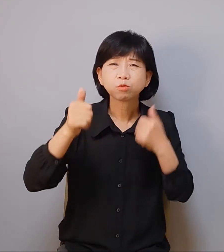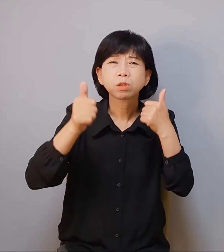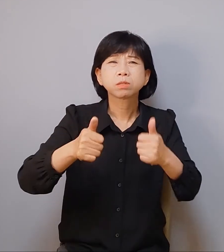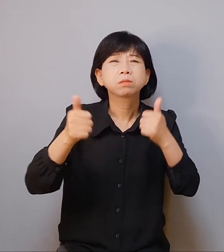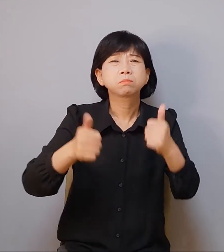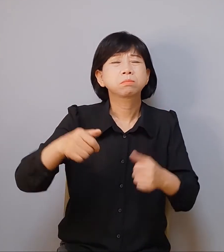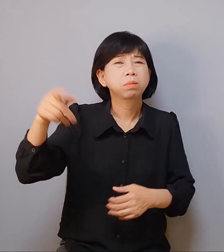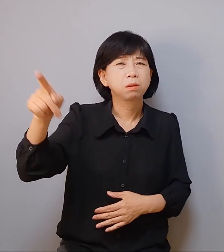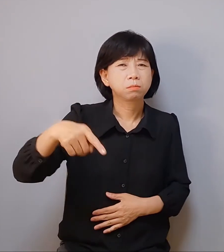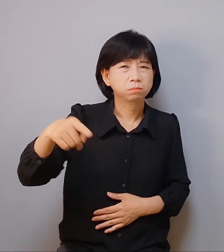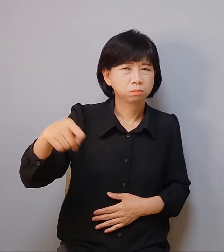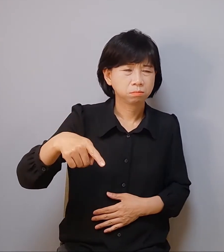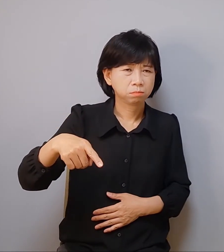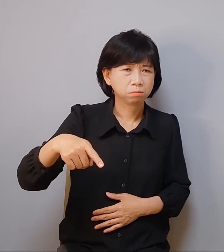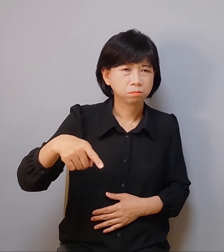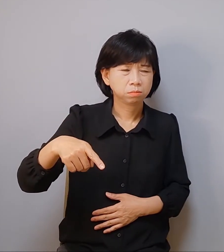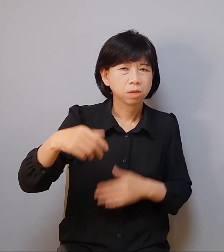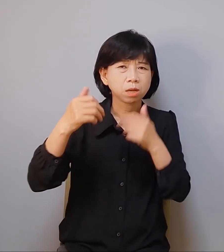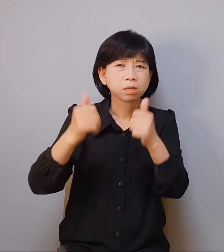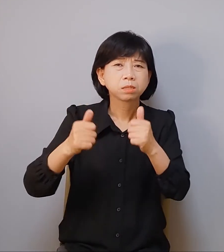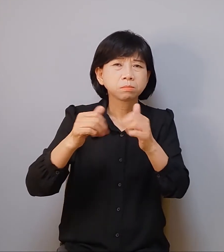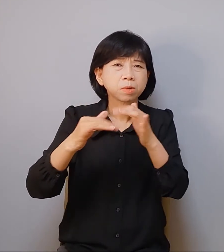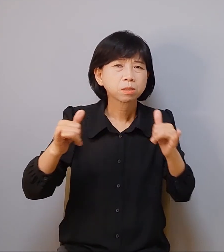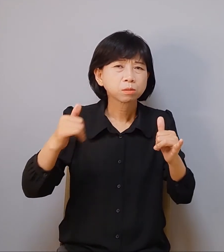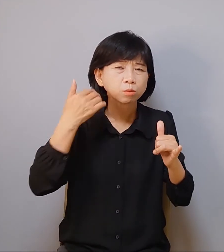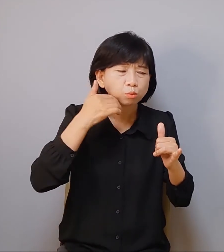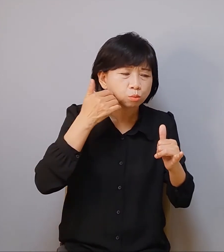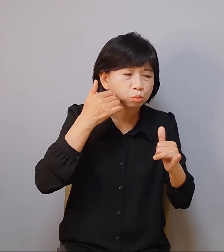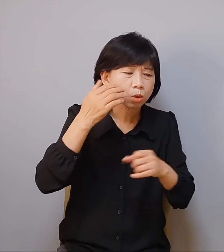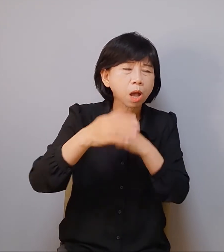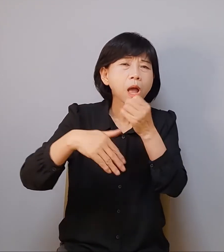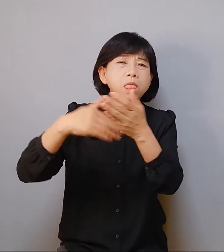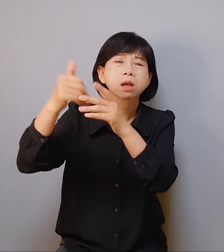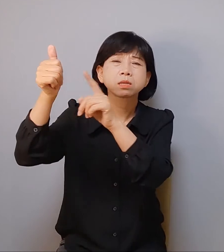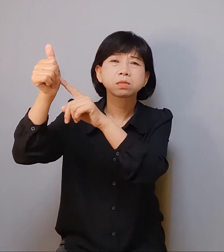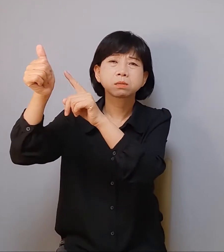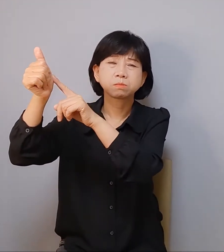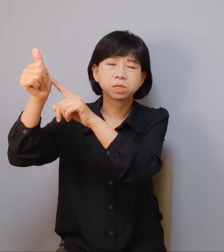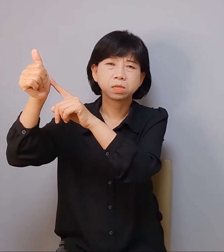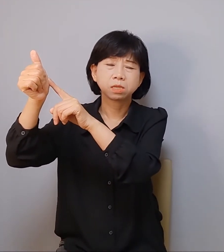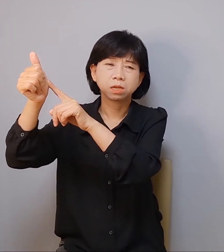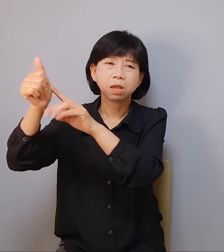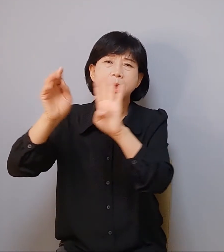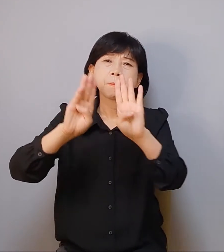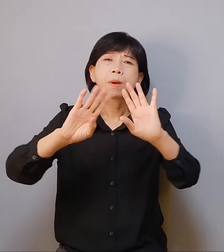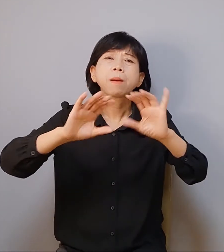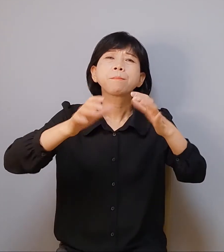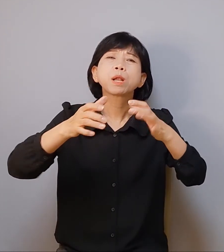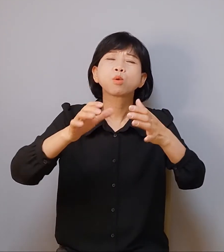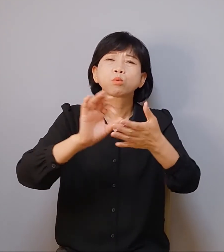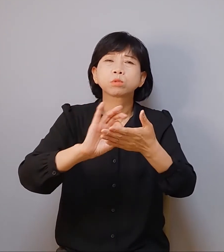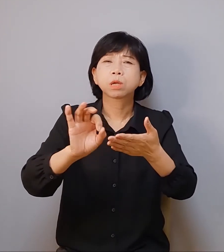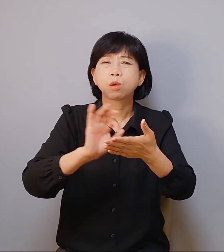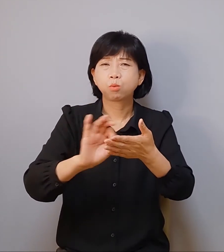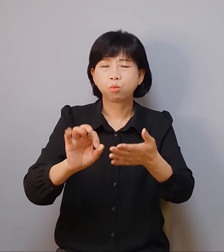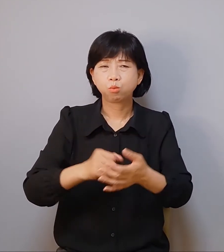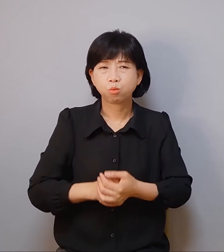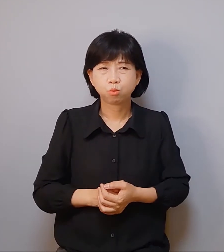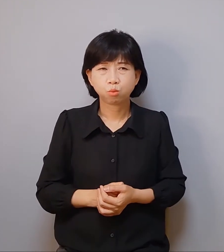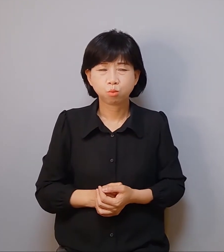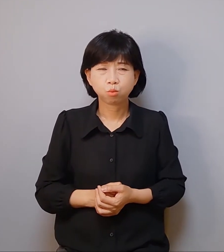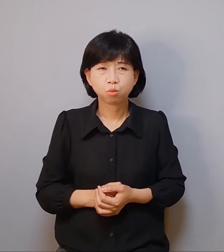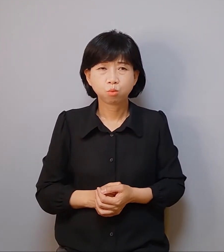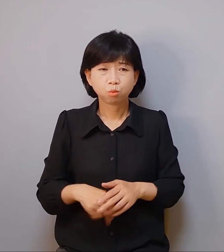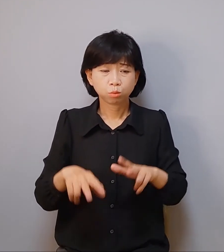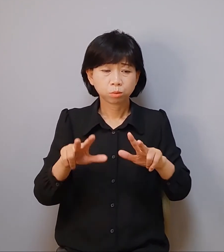그 심판자가 누구라고요? 하나님을 통해서 갈대아 사람 바벨론이 세워진 거지요. 하지만 지금 이